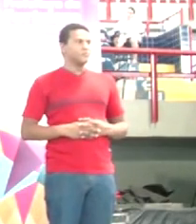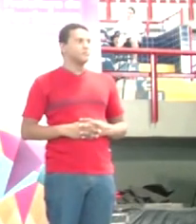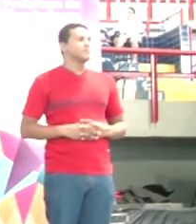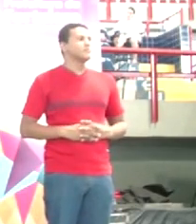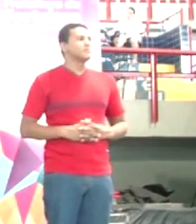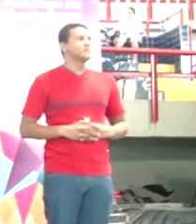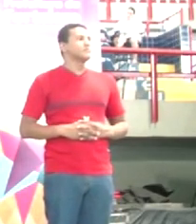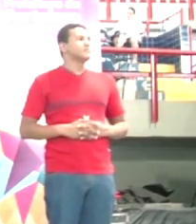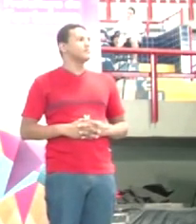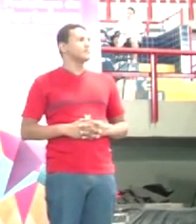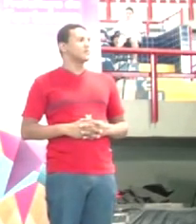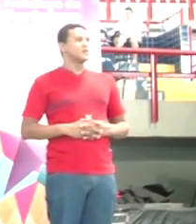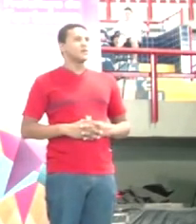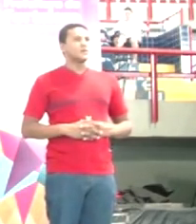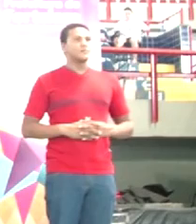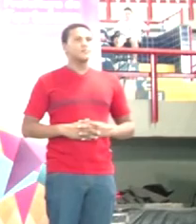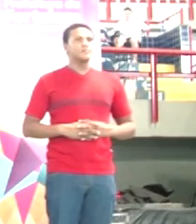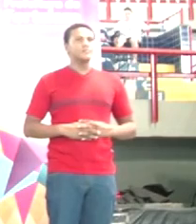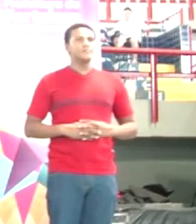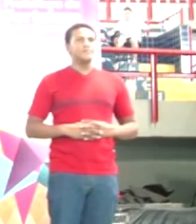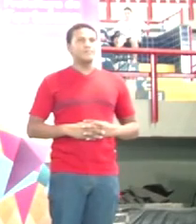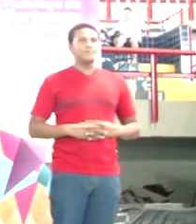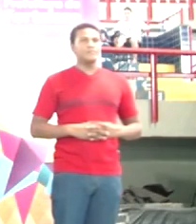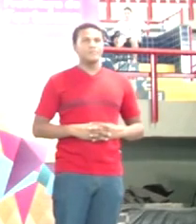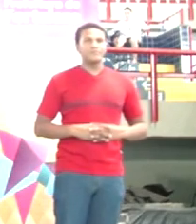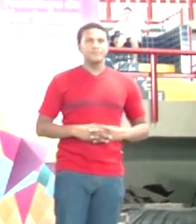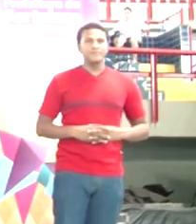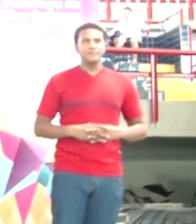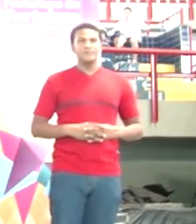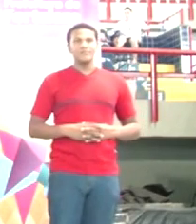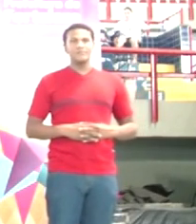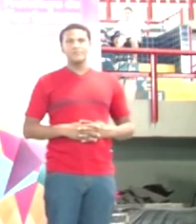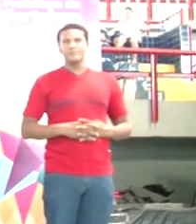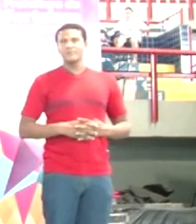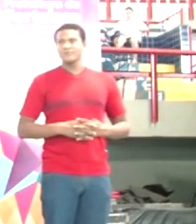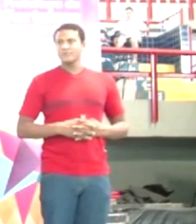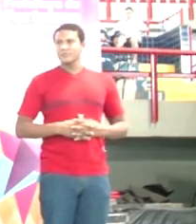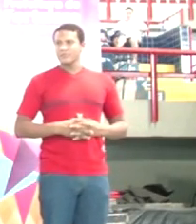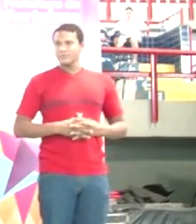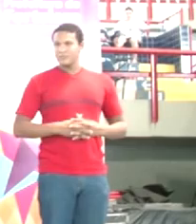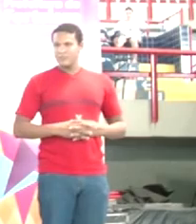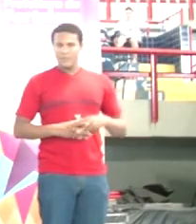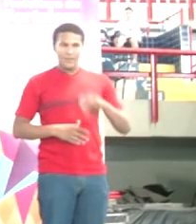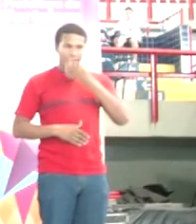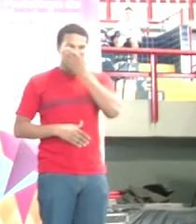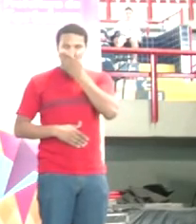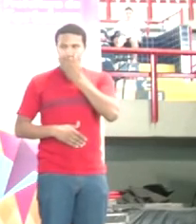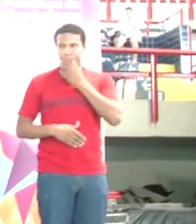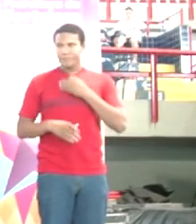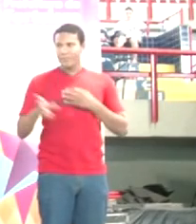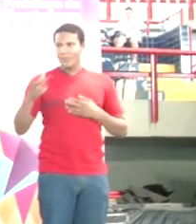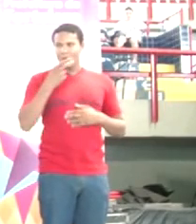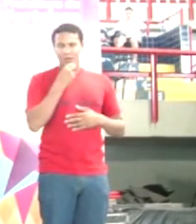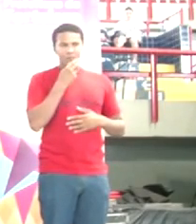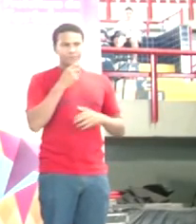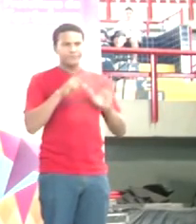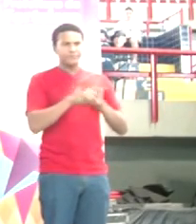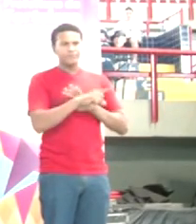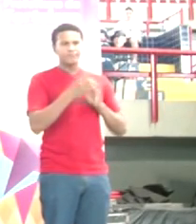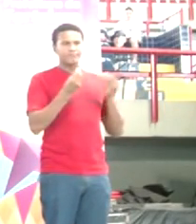Pronto. Esse valor de 136, ele veio um cálcio, tem uma massa de 40. Aí o